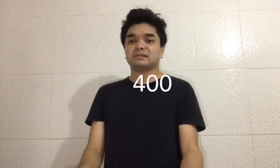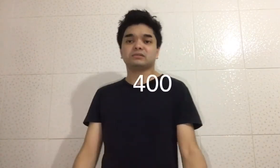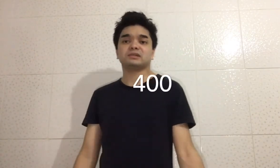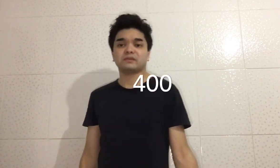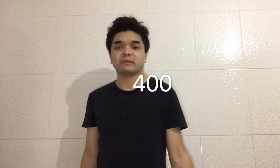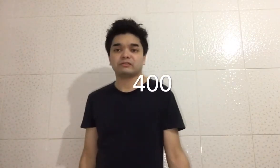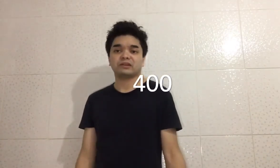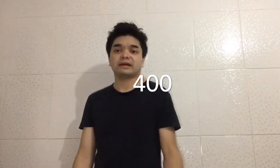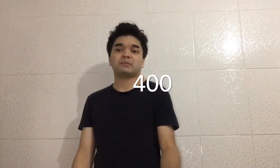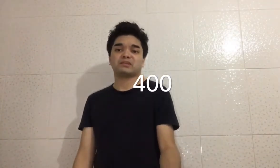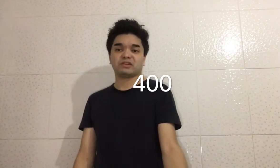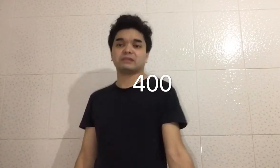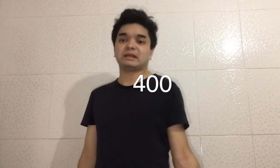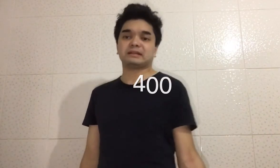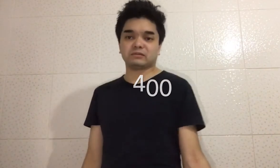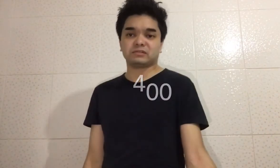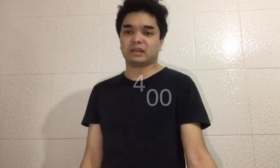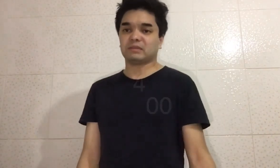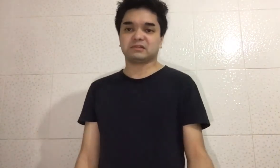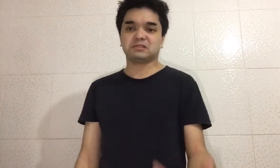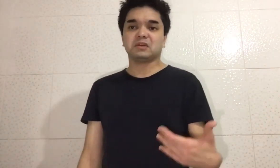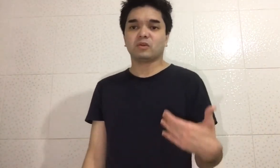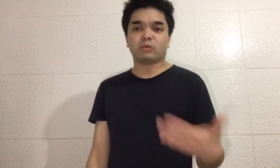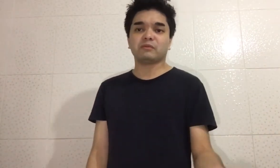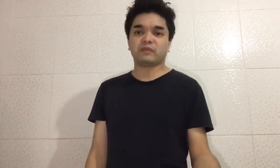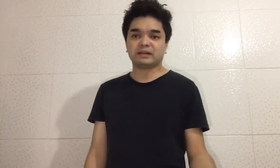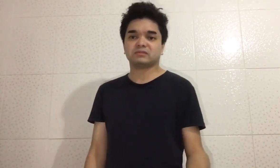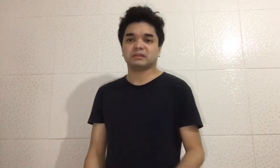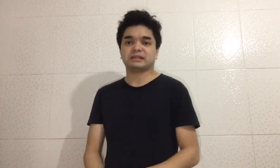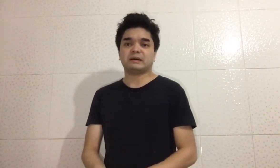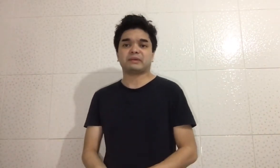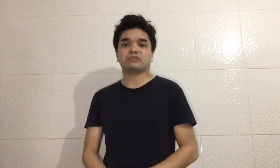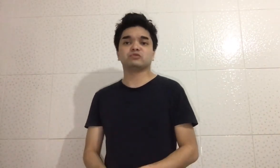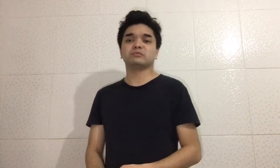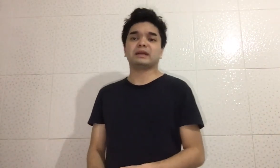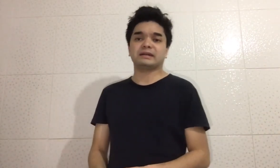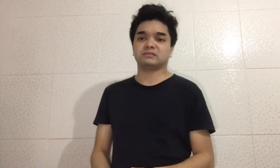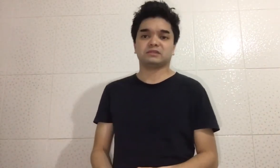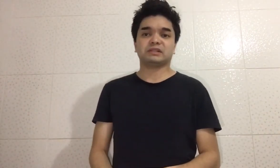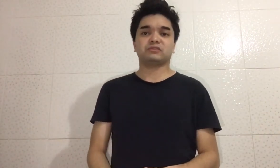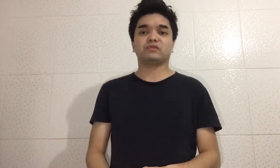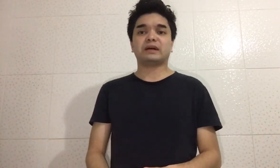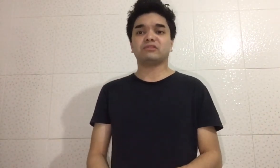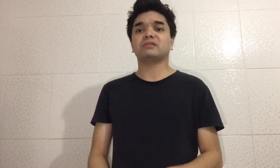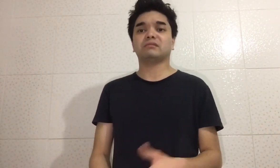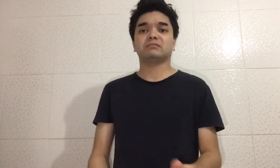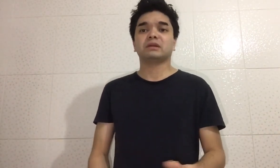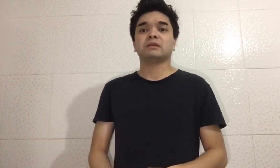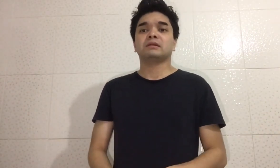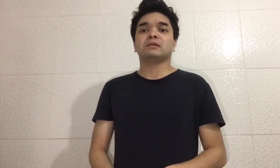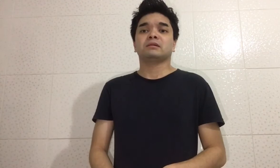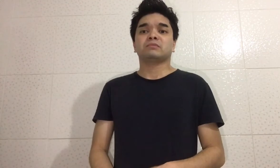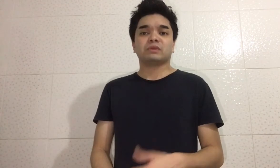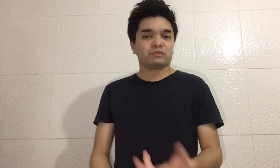400, assim diferente. A ideia era para chegar até os 100, mas como é fácil a parte dos numerais, você vai ter dificuldade, então, e